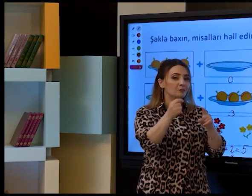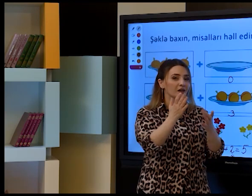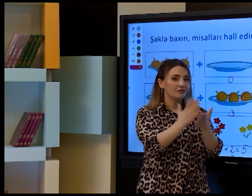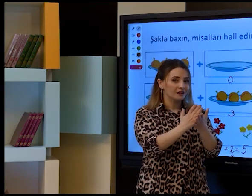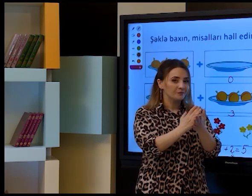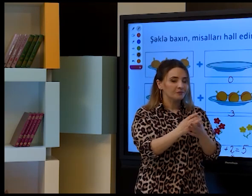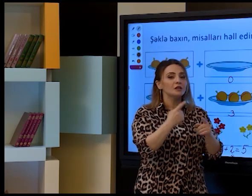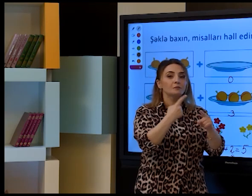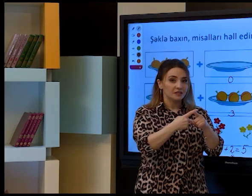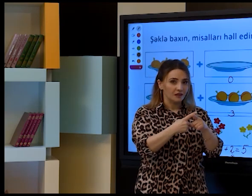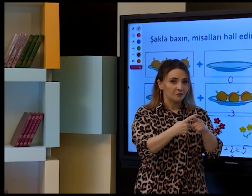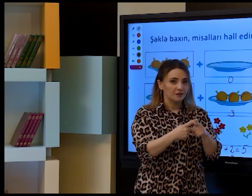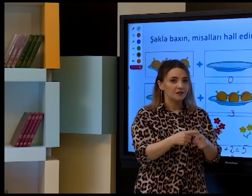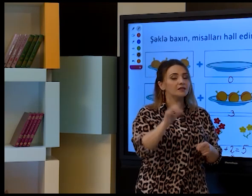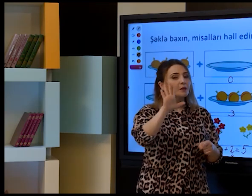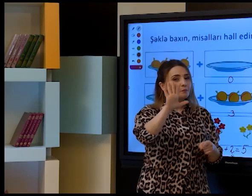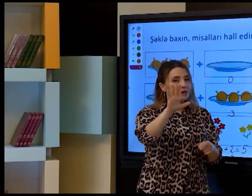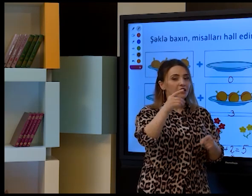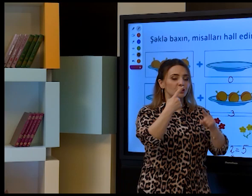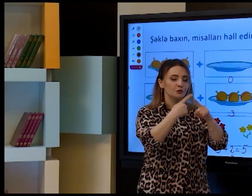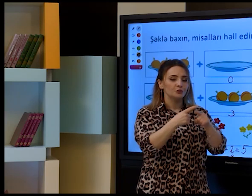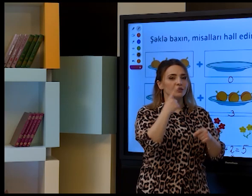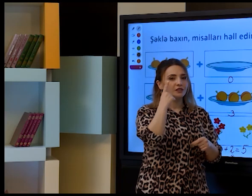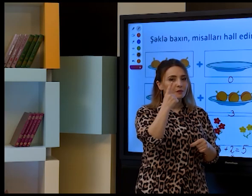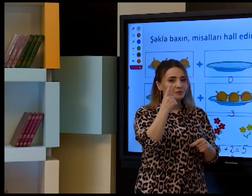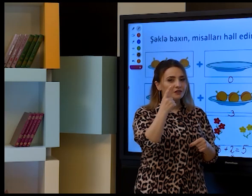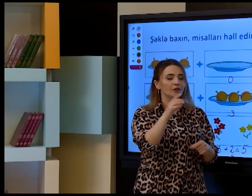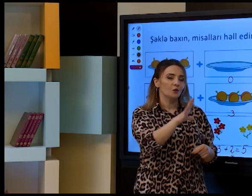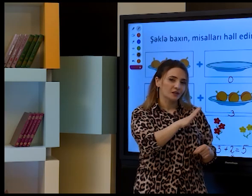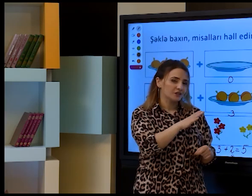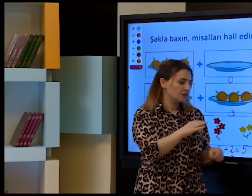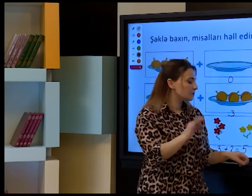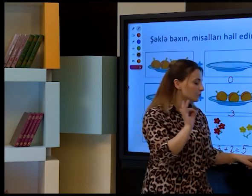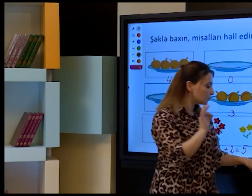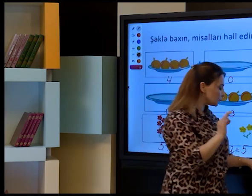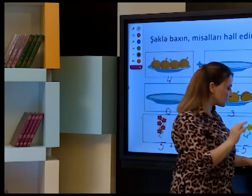yarpaq var. Misalımız 5 üstəgəl 1 olacaq. Düzdür.